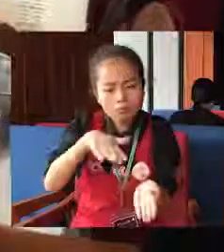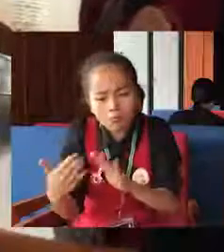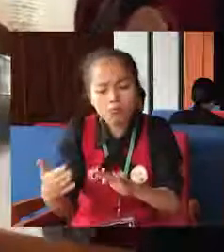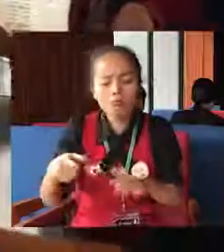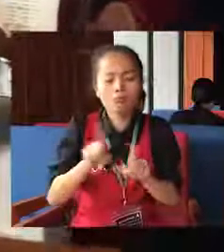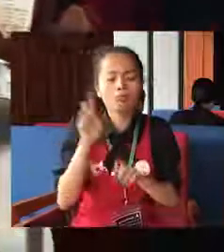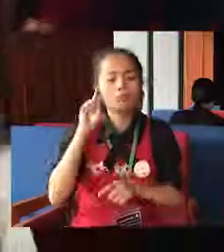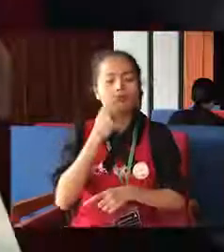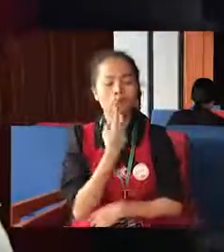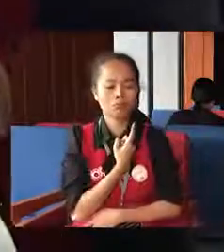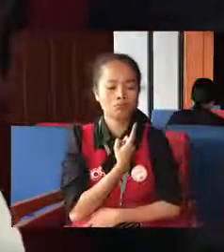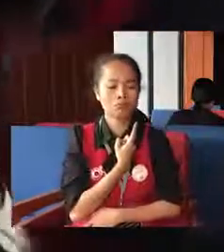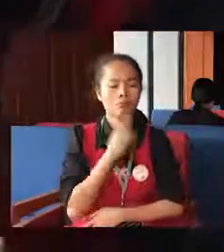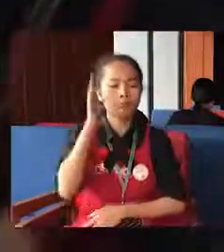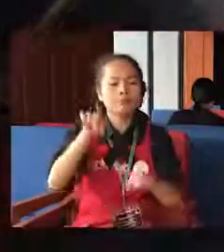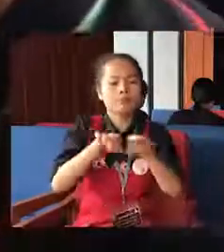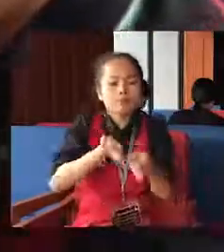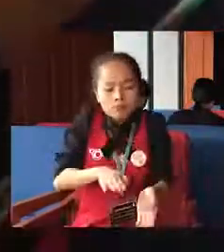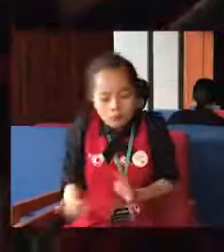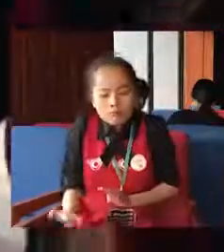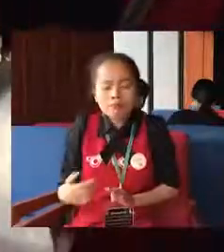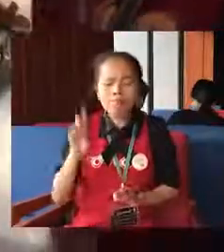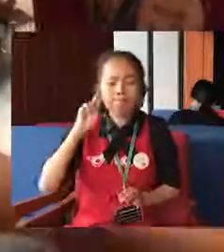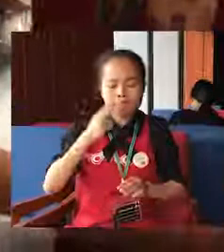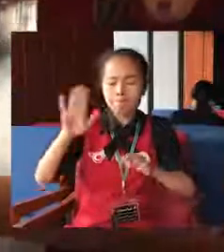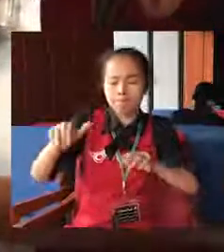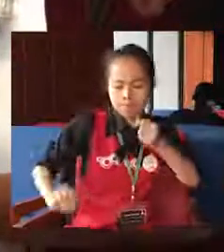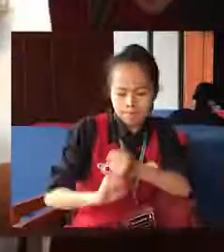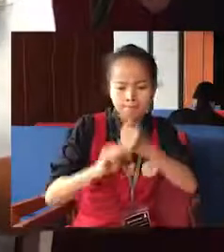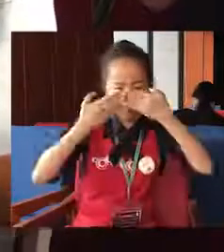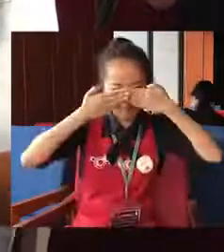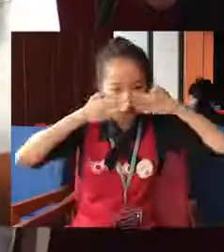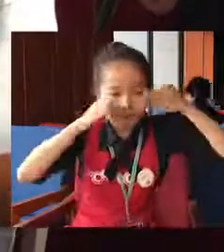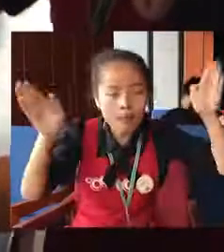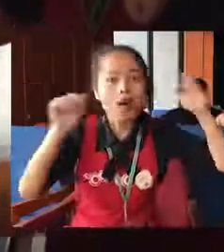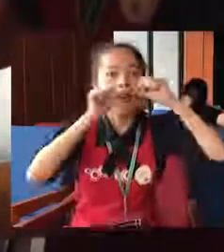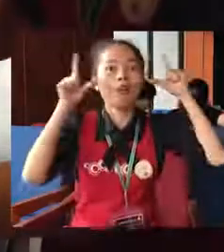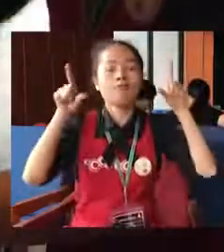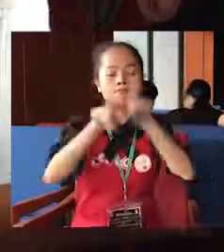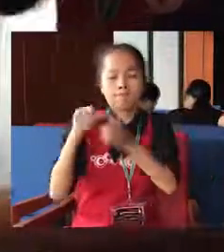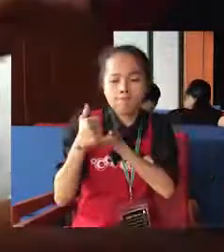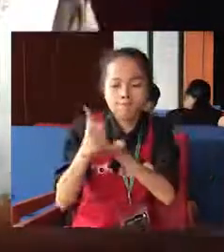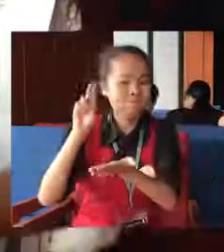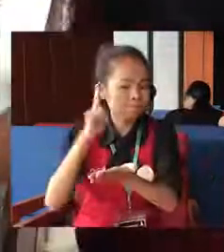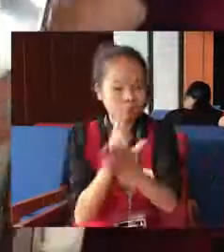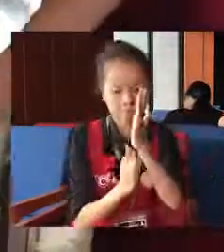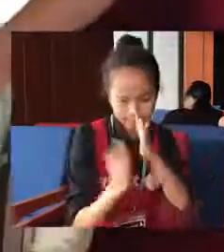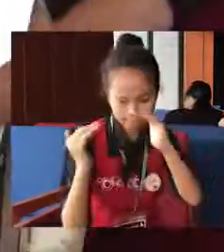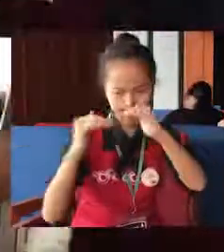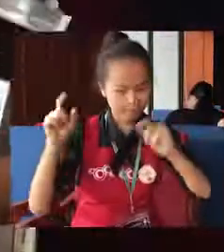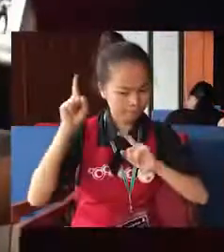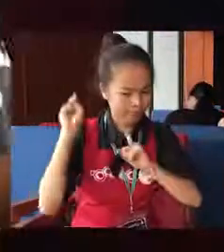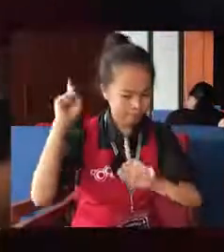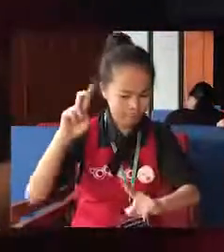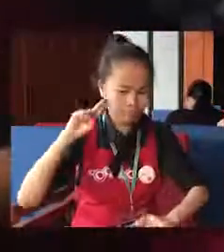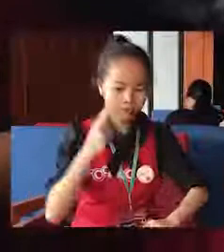គោលបំណងរបស់ខ្ញុំគឺខ្ញុំចង់ឲ្យមនុស្សថ្លង់គឺគាត់បានរៀនសូត្រពីពិភពខាងក្រៅគឺគាត់មានភាពស្មើ